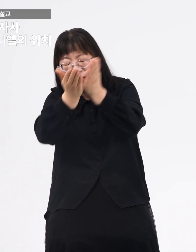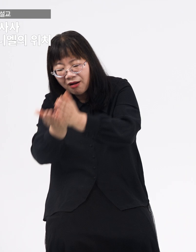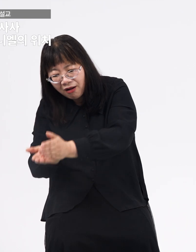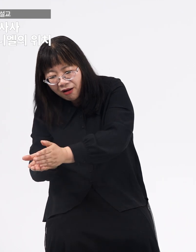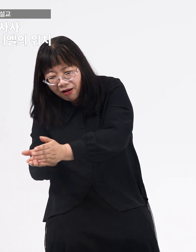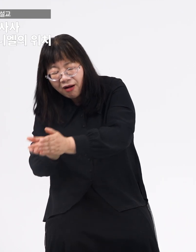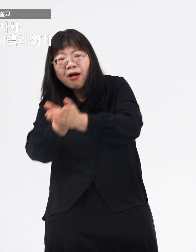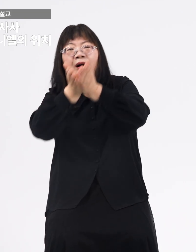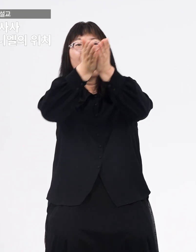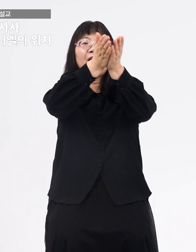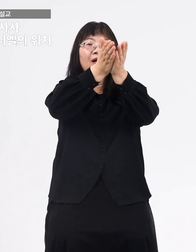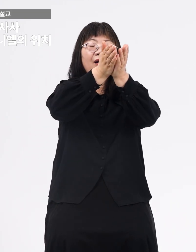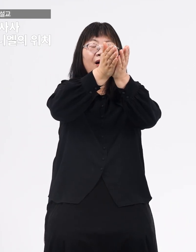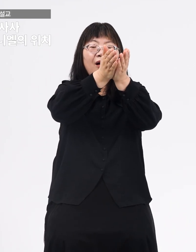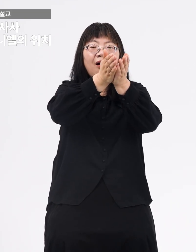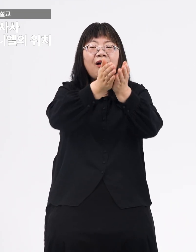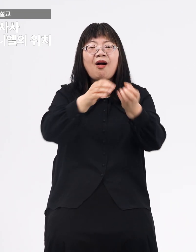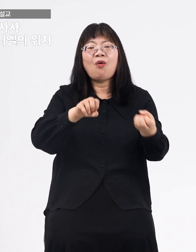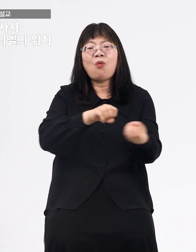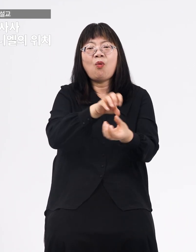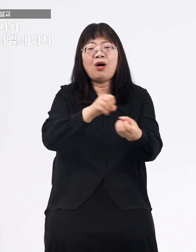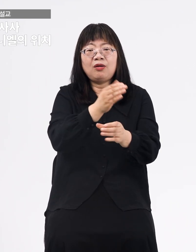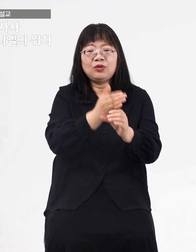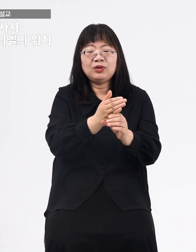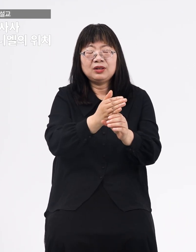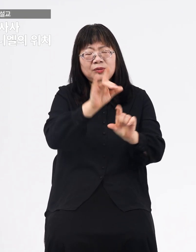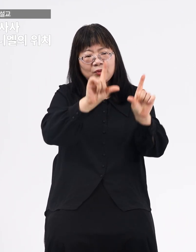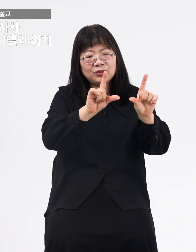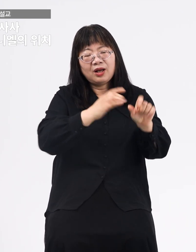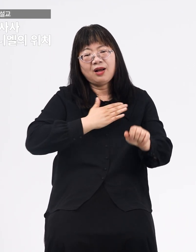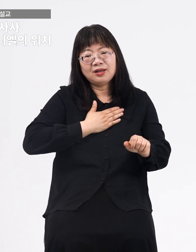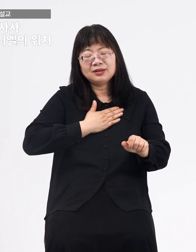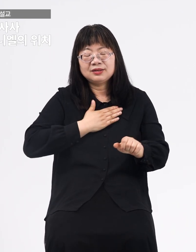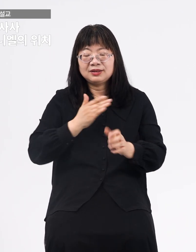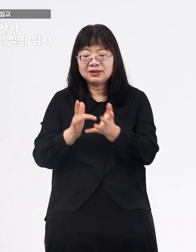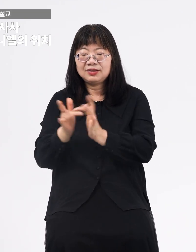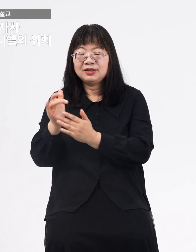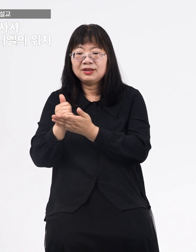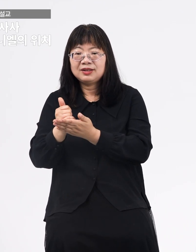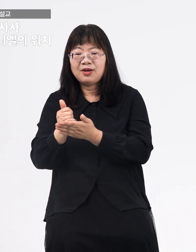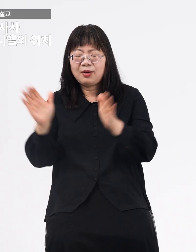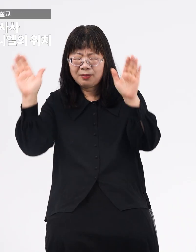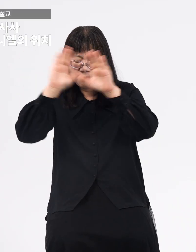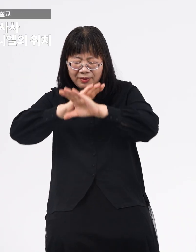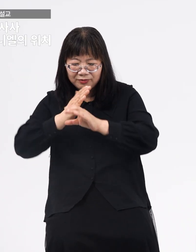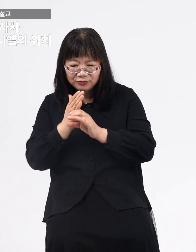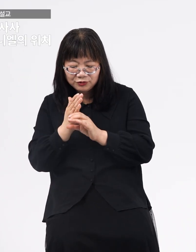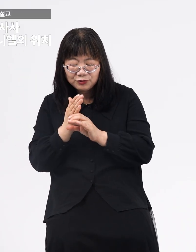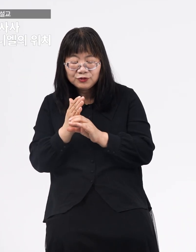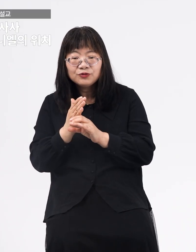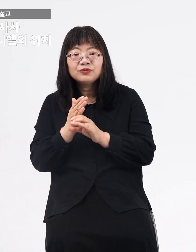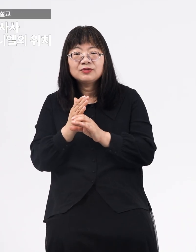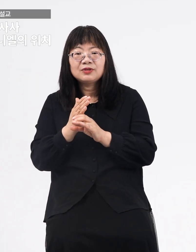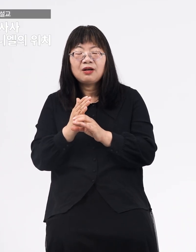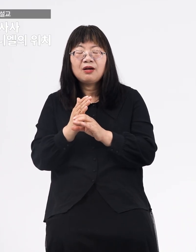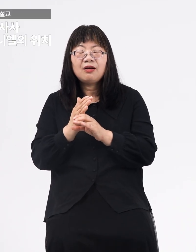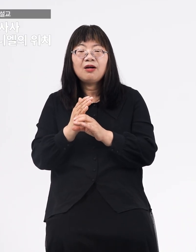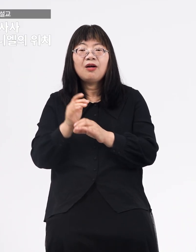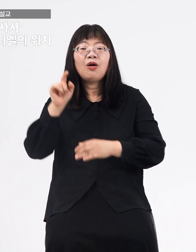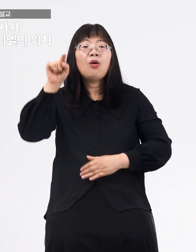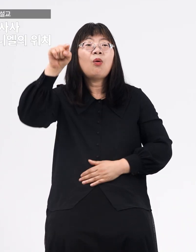난리예요. 이 광경을 알고 계신 예수님께서 한밤중에 밤 4경에